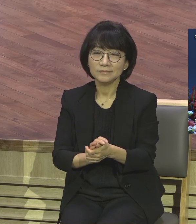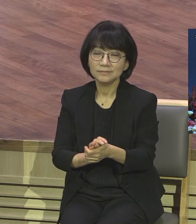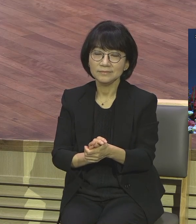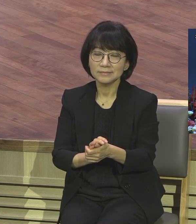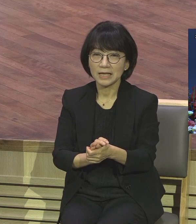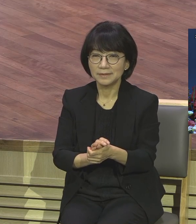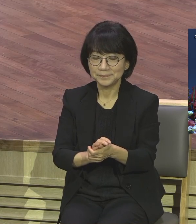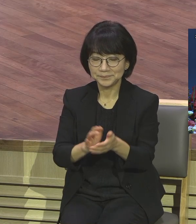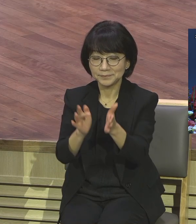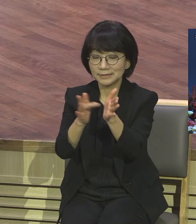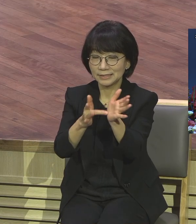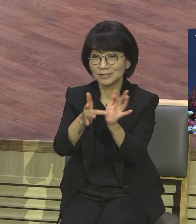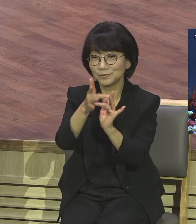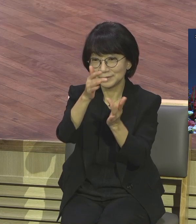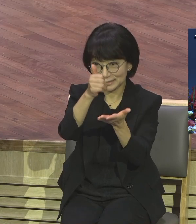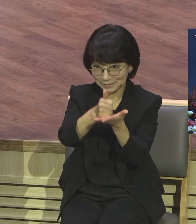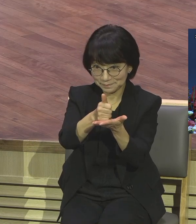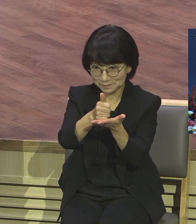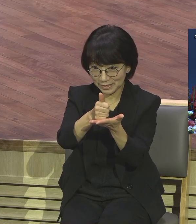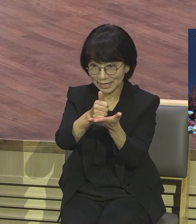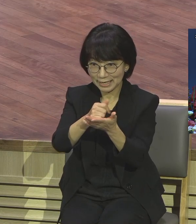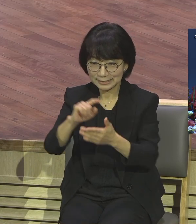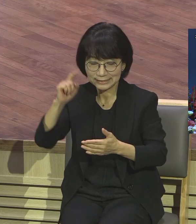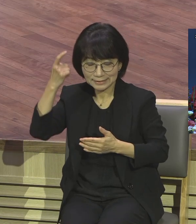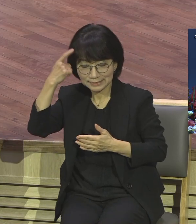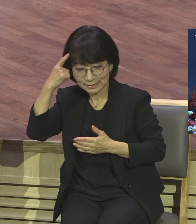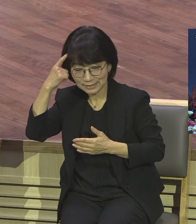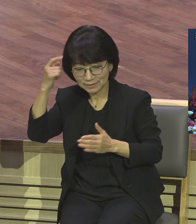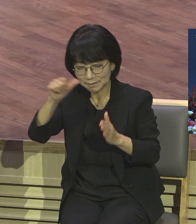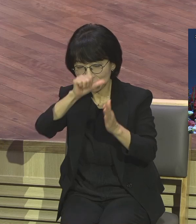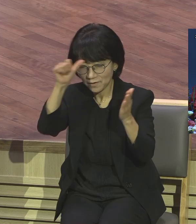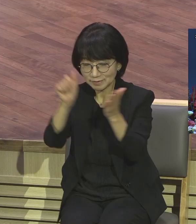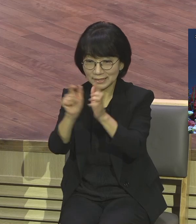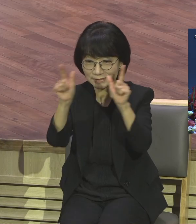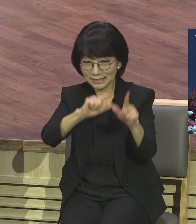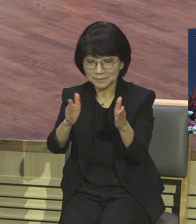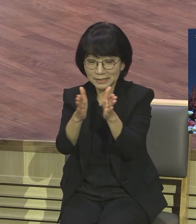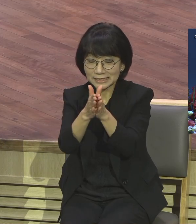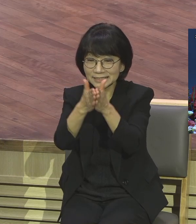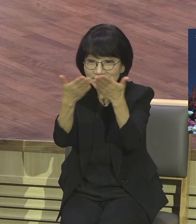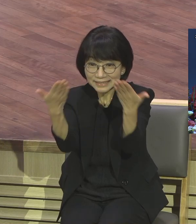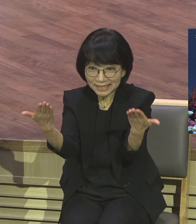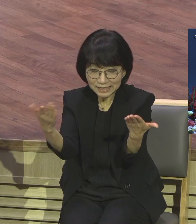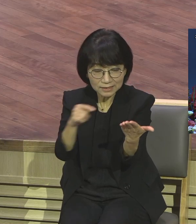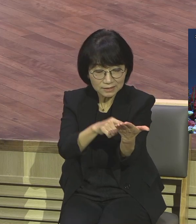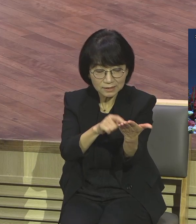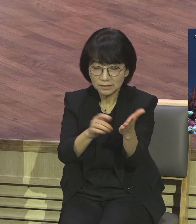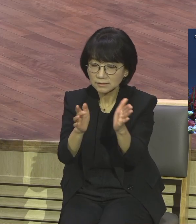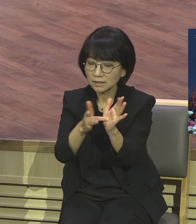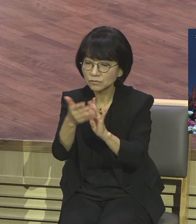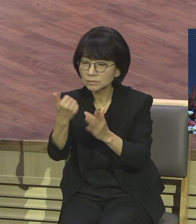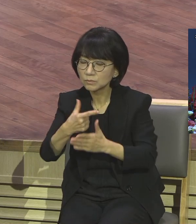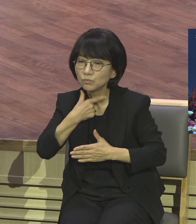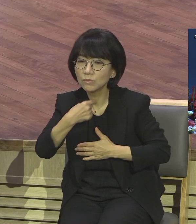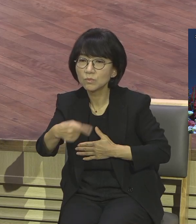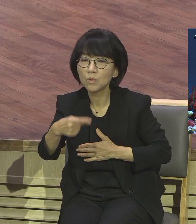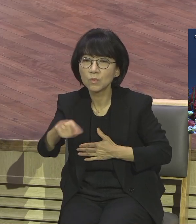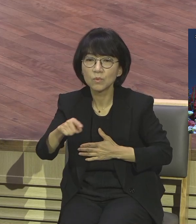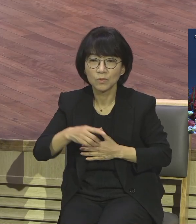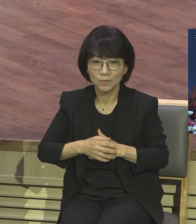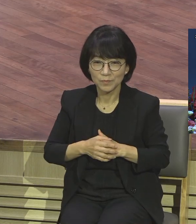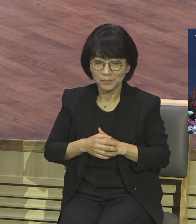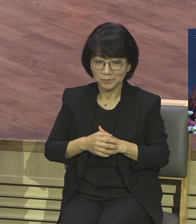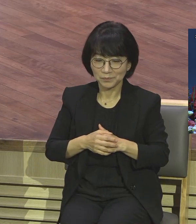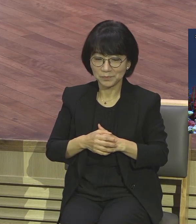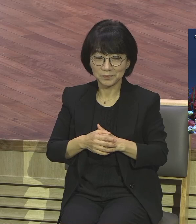예수의 사상과 생애에서 이런 말을 했습니다. 예수께서 필요로 하신 것은 그의 말 그대로